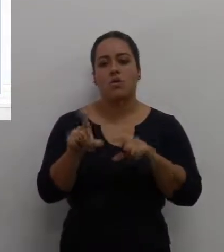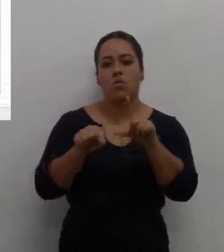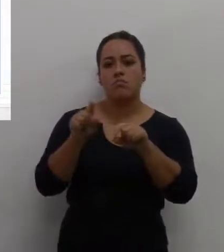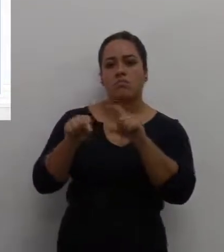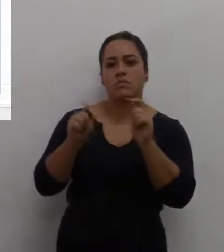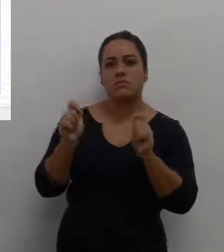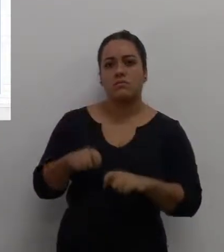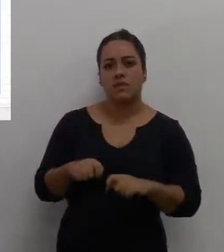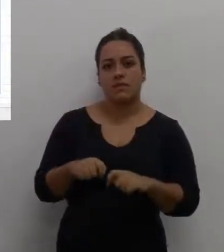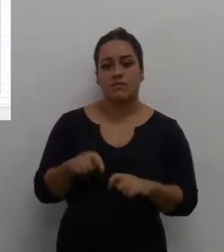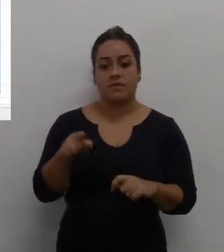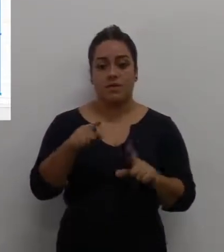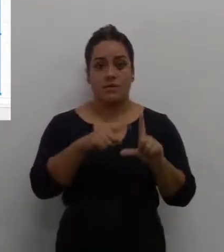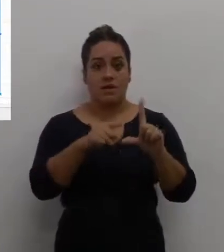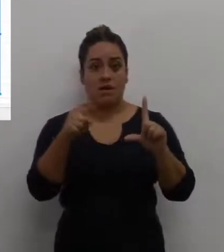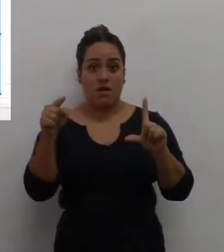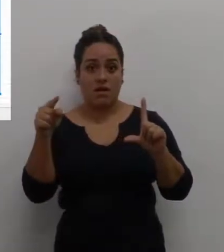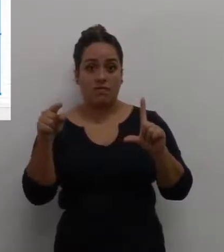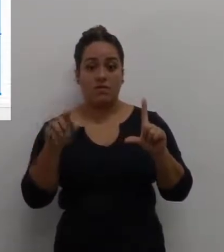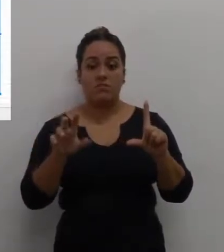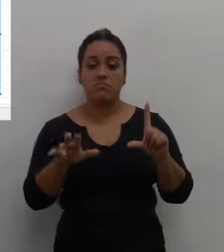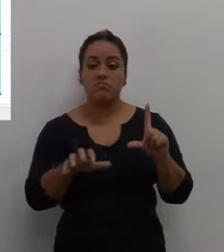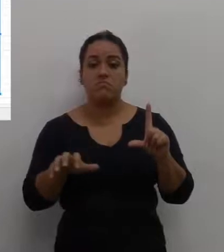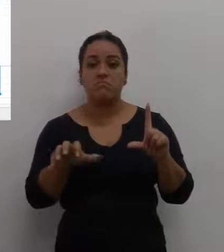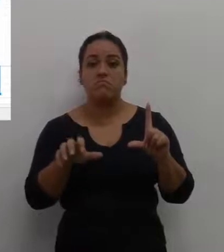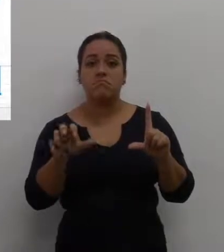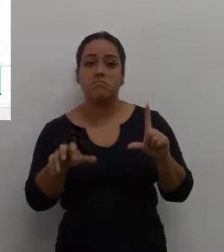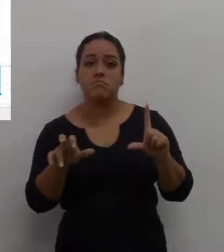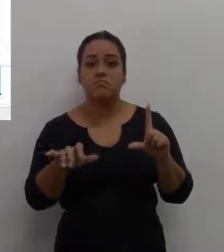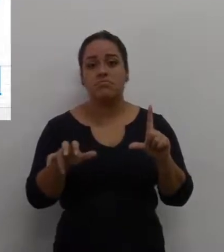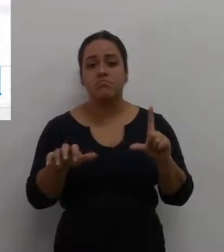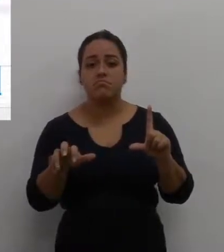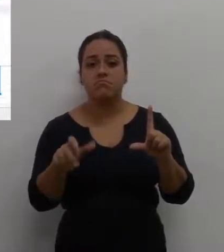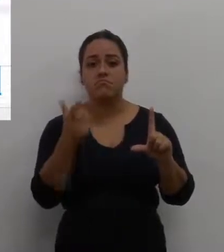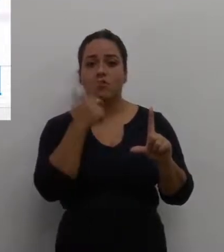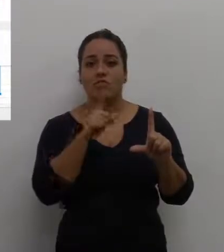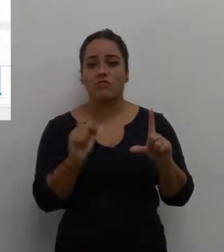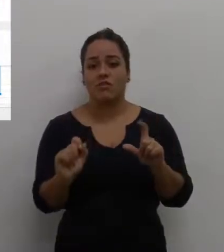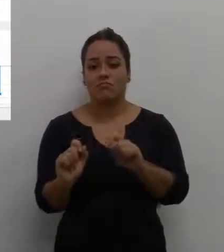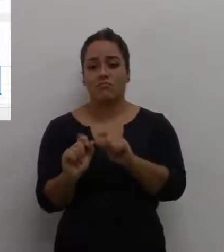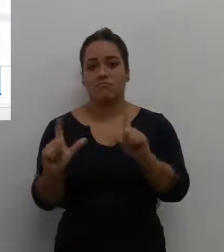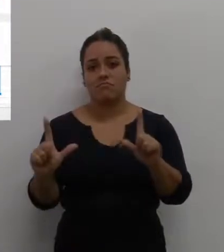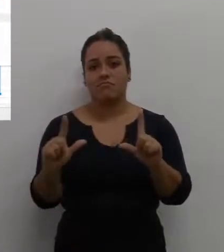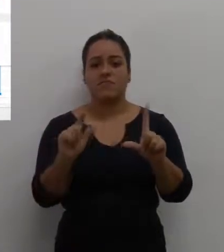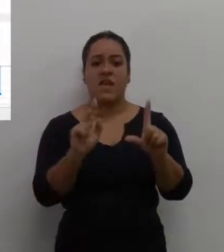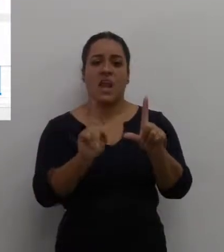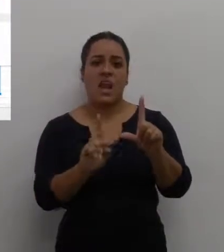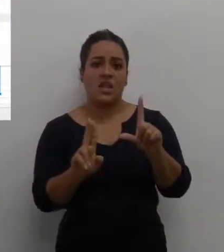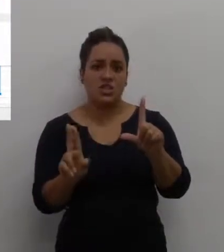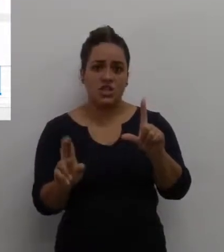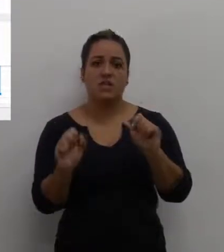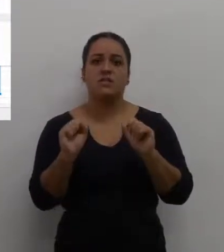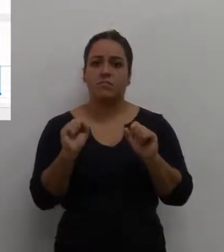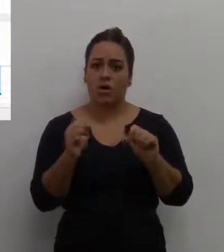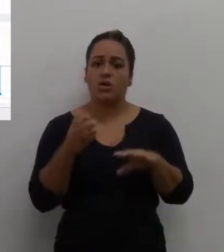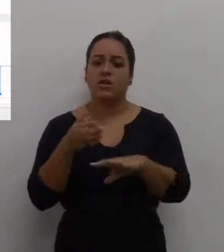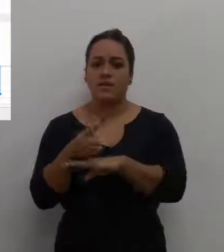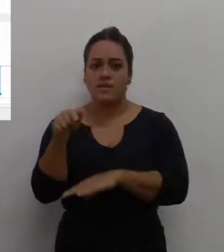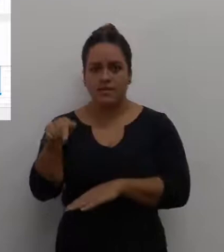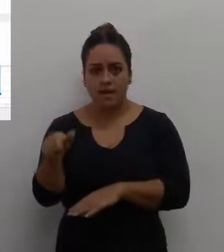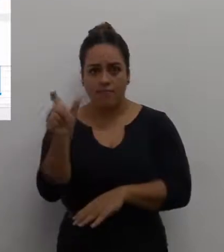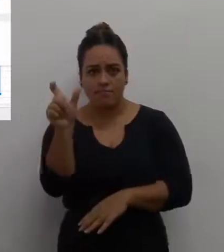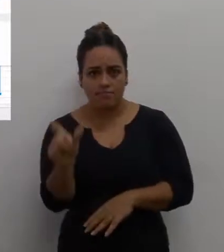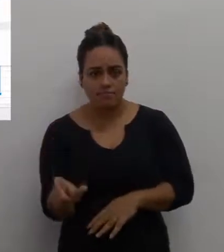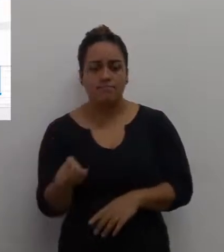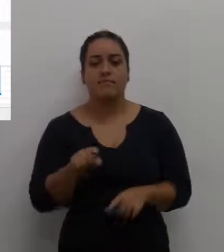gráfico. Aqui, ó, clico no gráfico com o botão esquerdo, depois clico com o botão direito. Tenho aqui a legenda, também eu posso